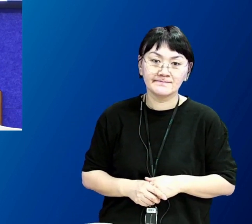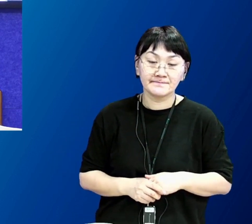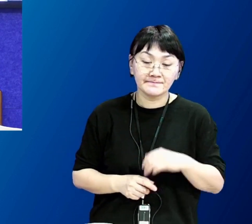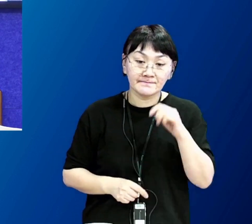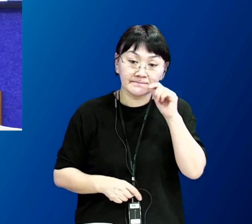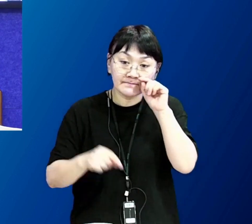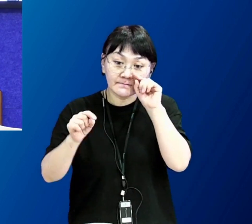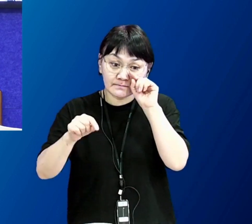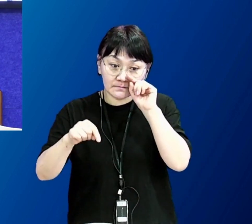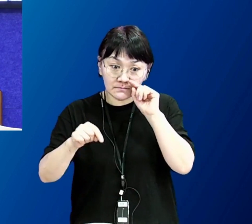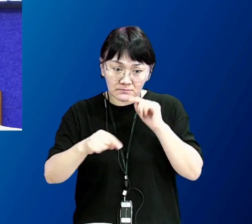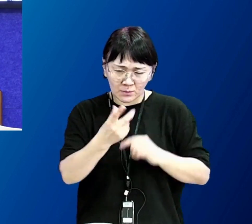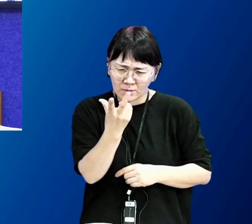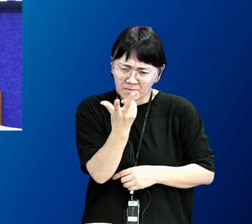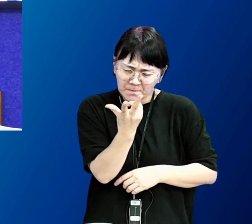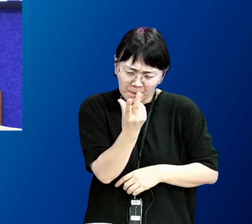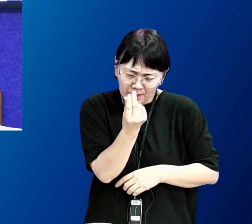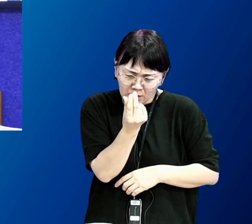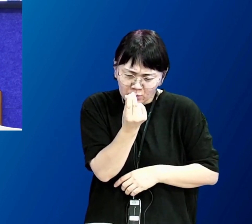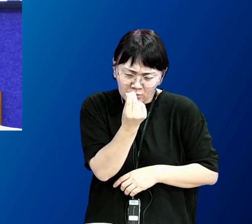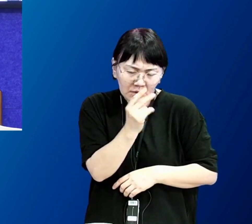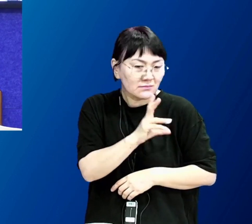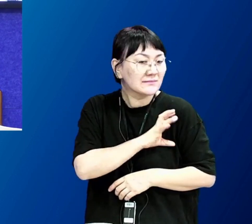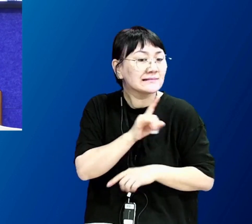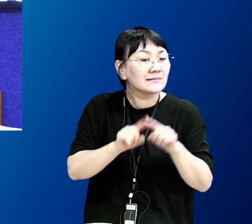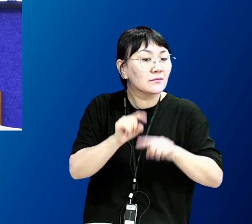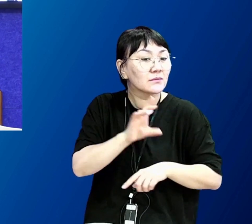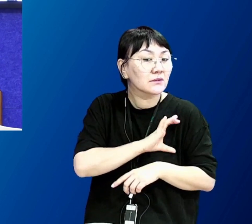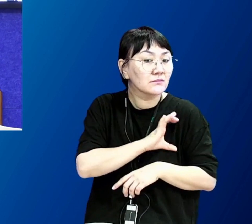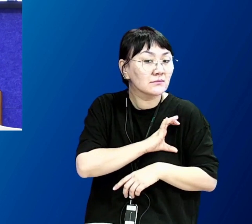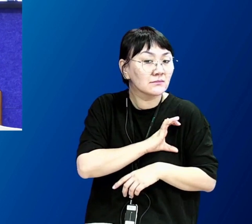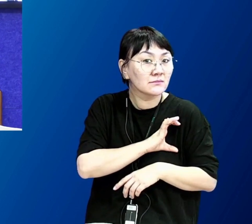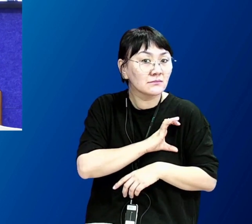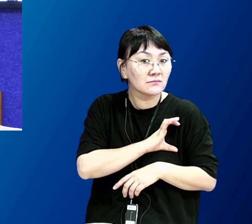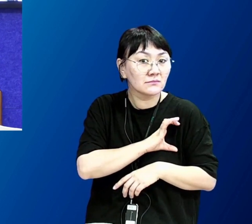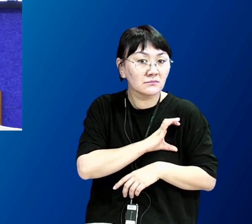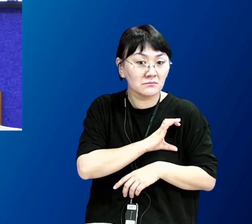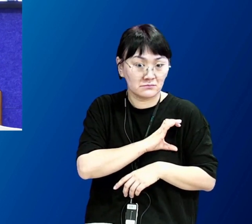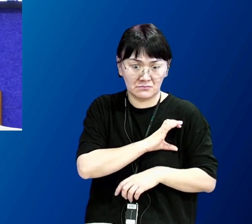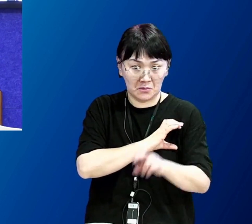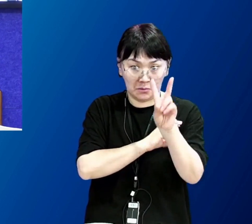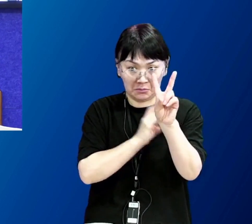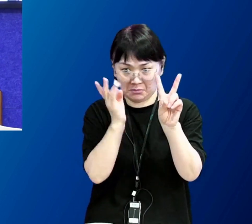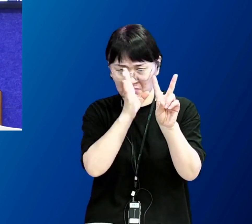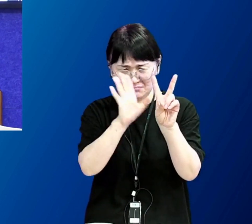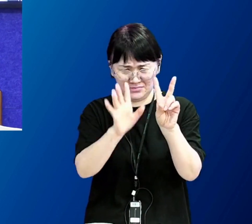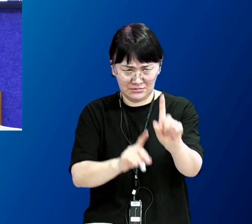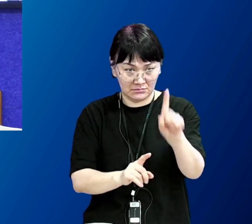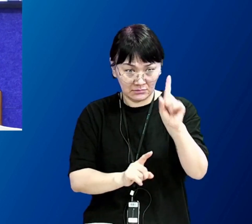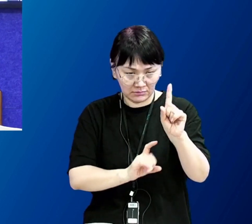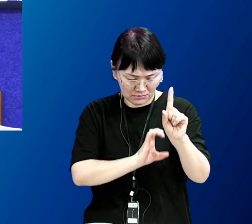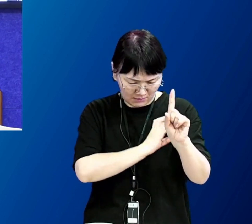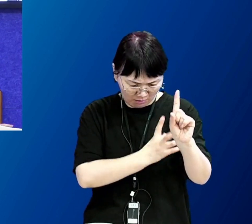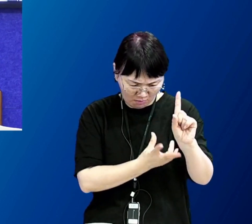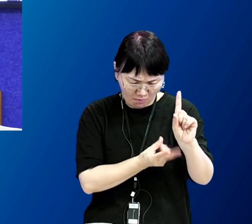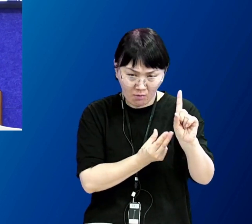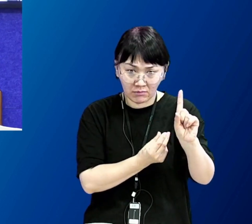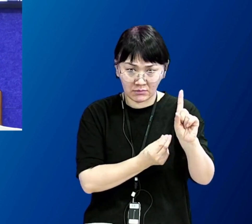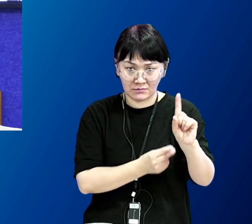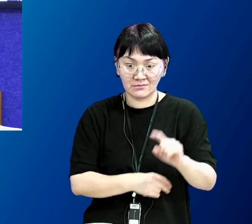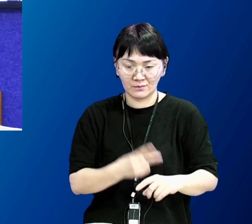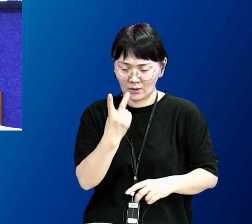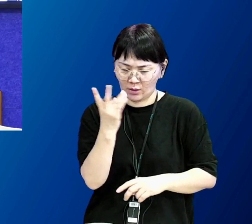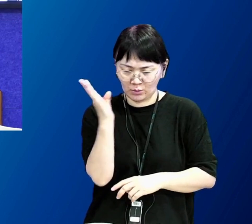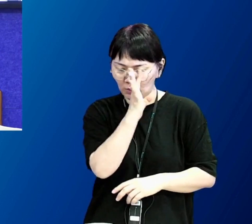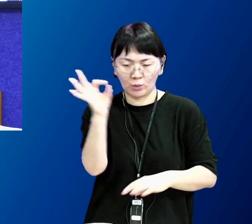Тэгвэл үнэнч сэтгэл гэдэг нь ямар сэтгэл юм бол? Хоёр биш, нэг. Хоёргүй сэтгэлээр гэж ярьдаг